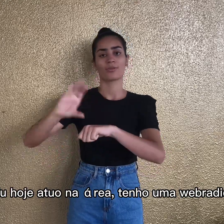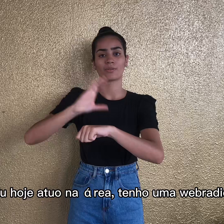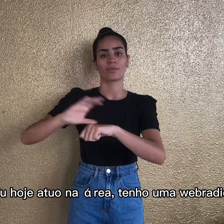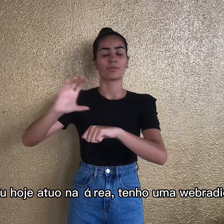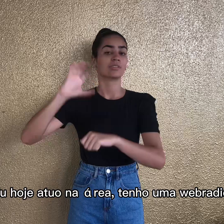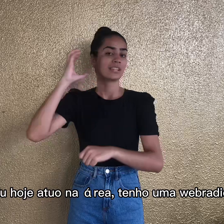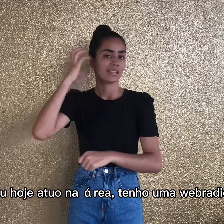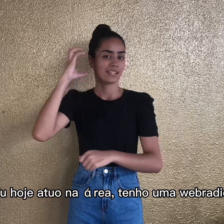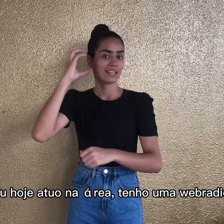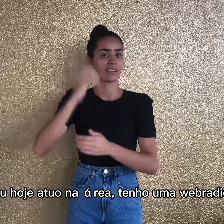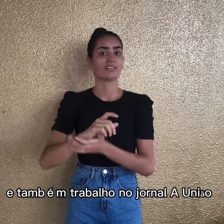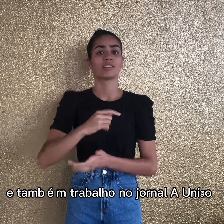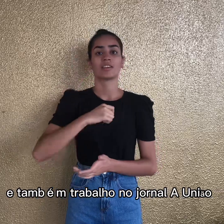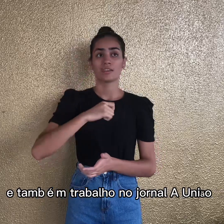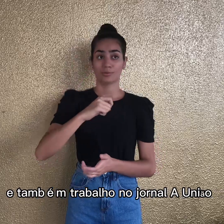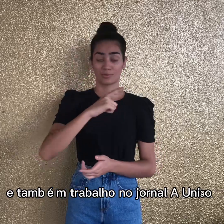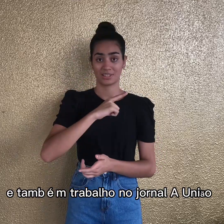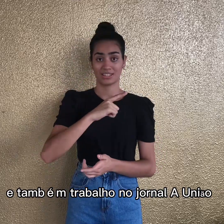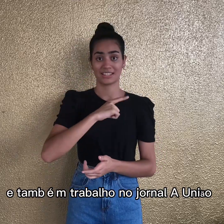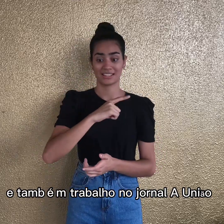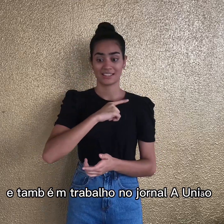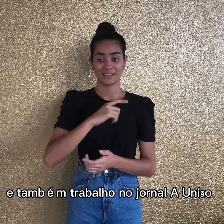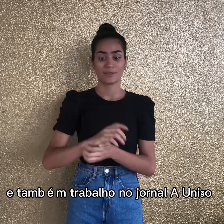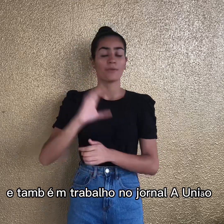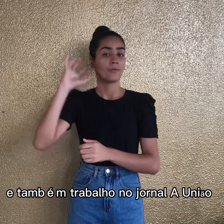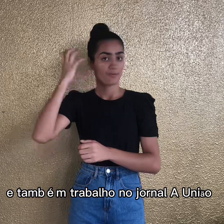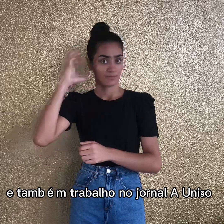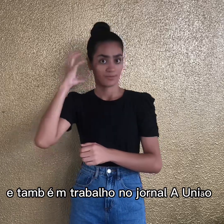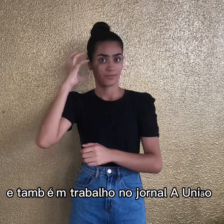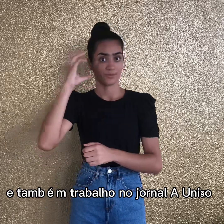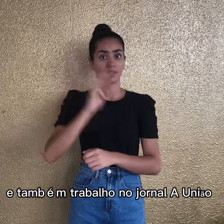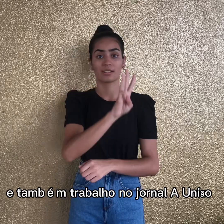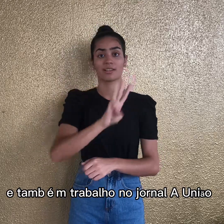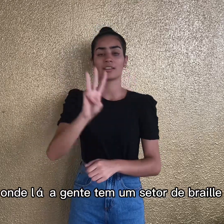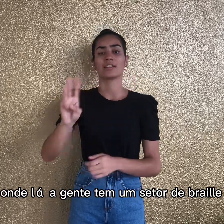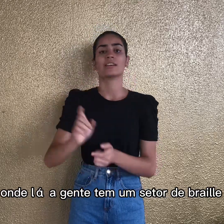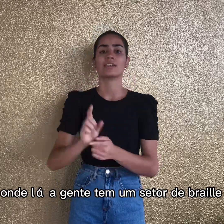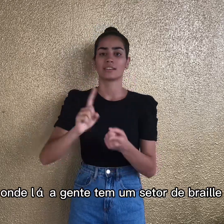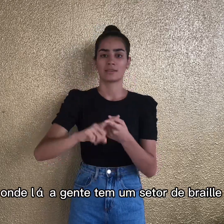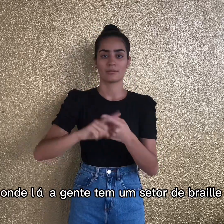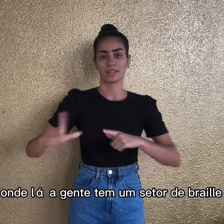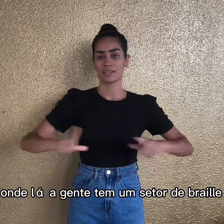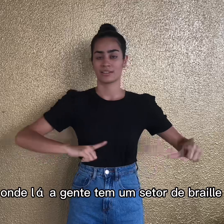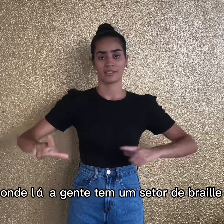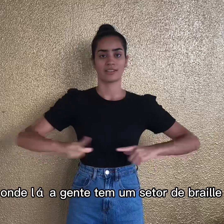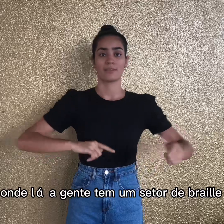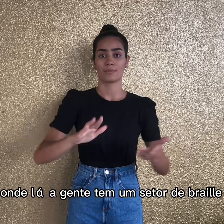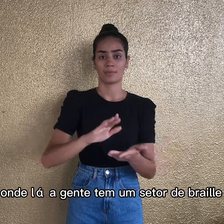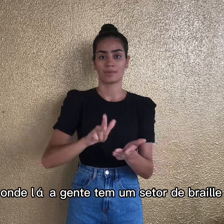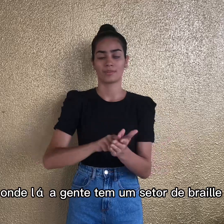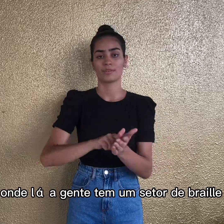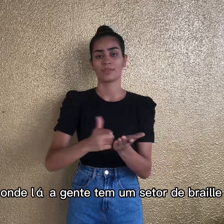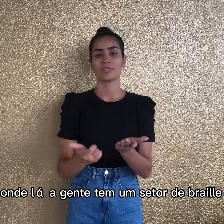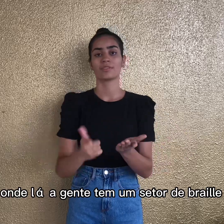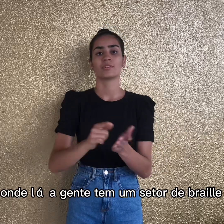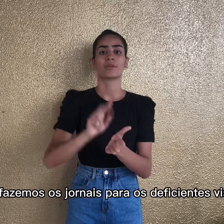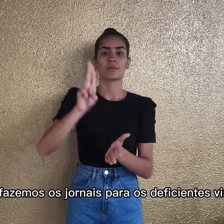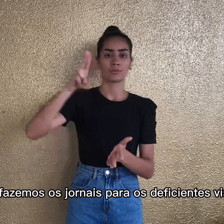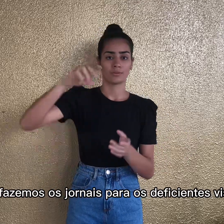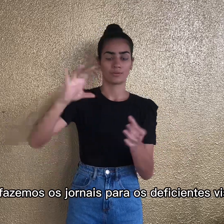na área, tenho uma web rádio e também trabalho no jornal A União, onde lá a gente tem um setor de Braille, onde